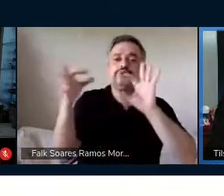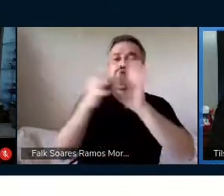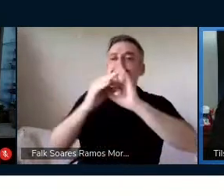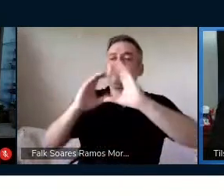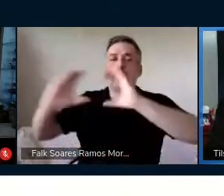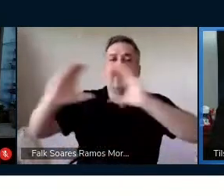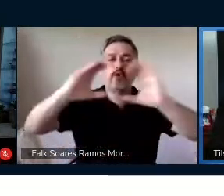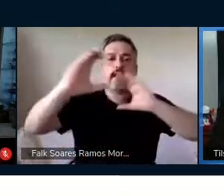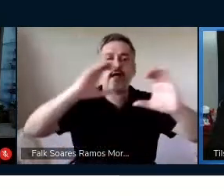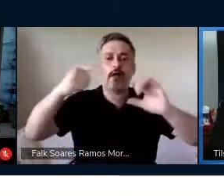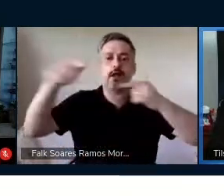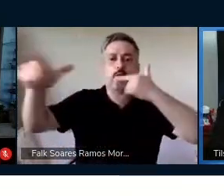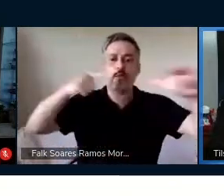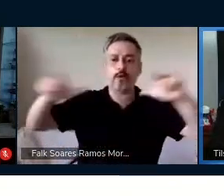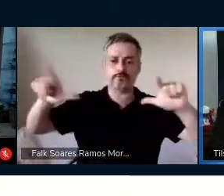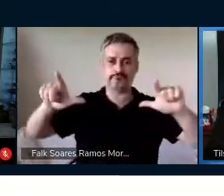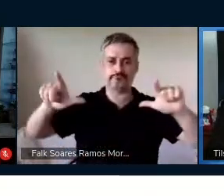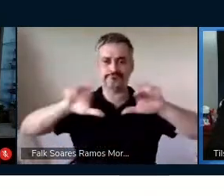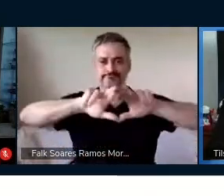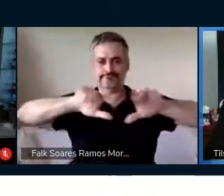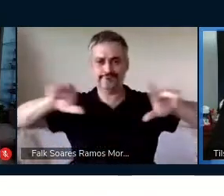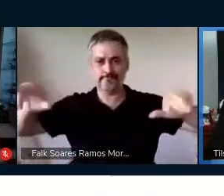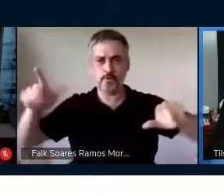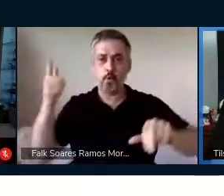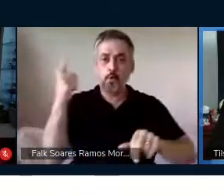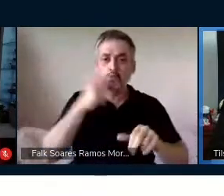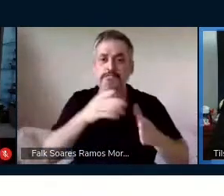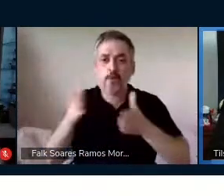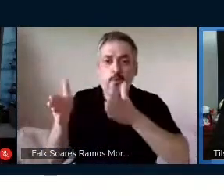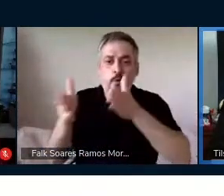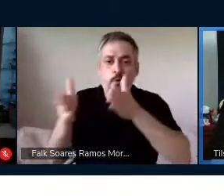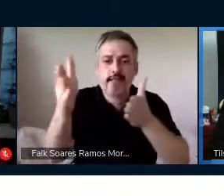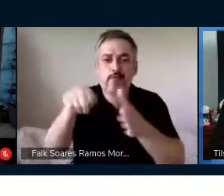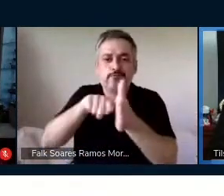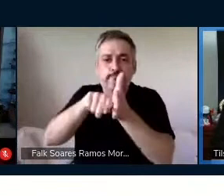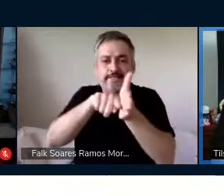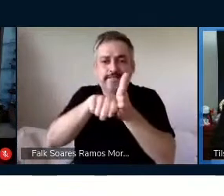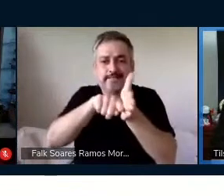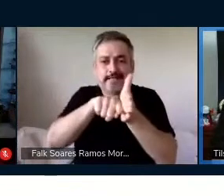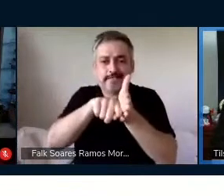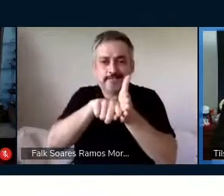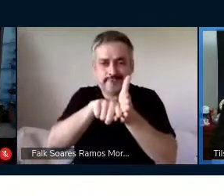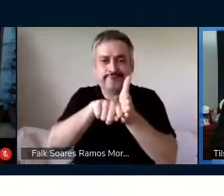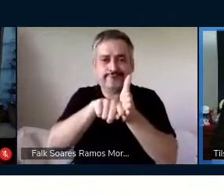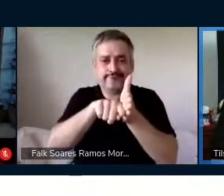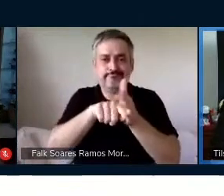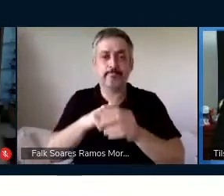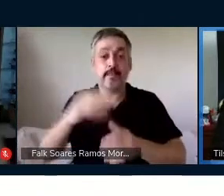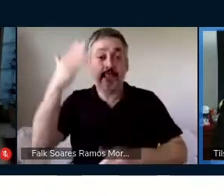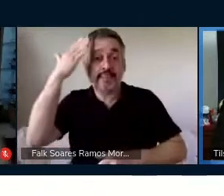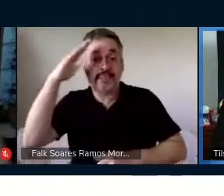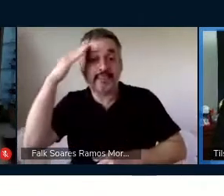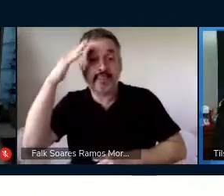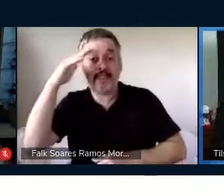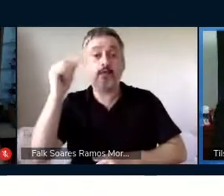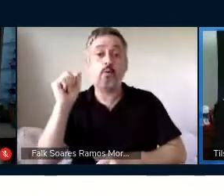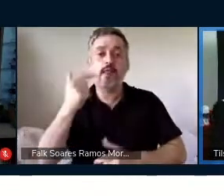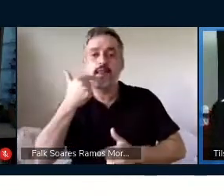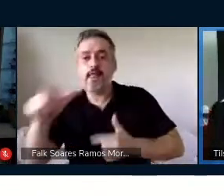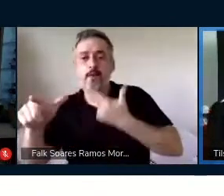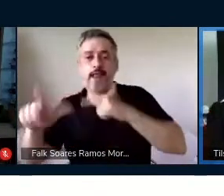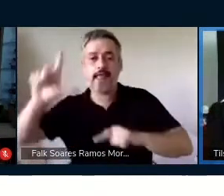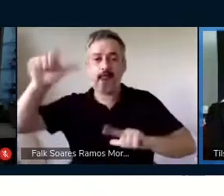que, em vista de uma interação entre falantes, promove caminhos operacionais. O processo de